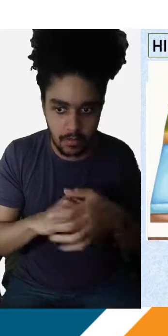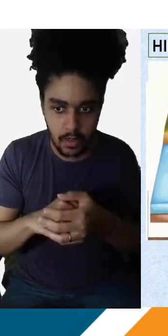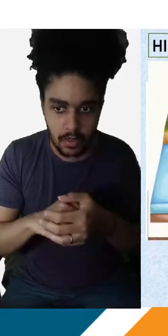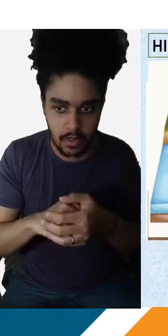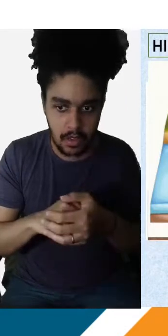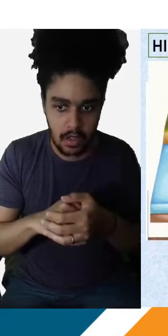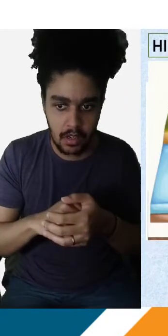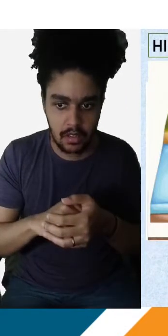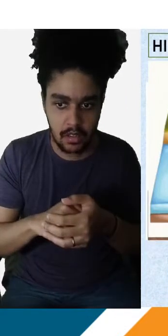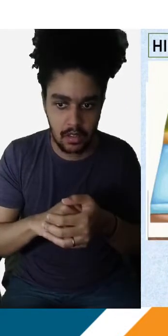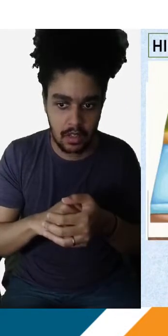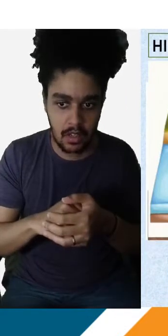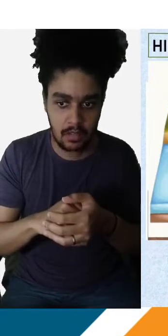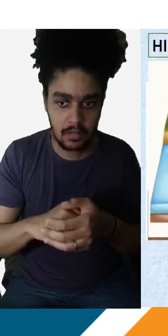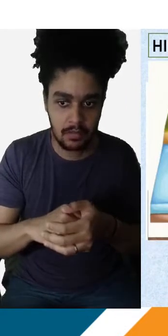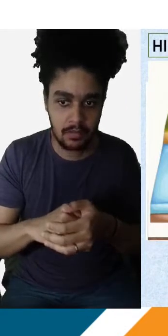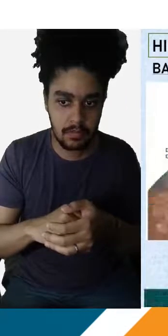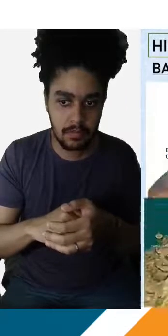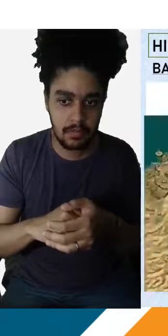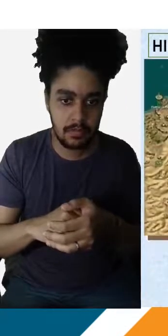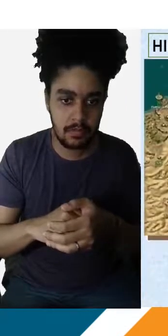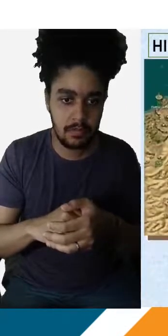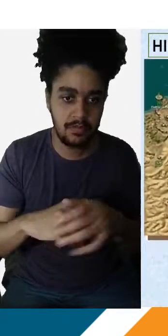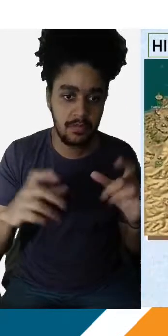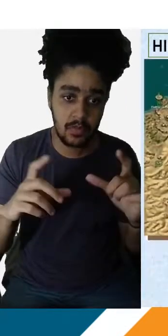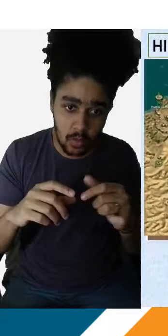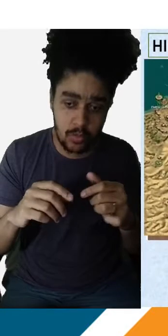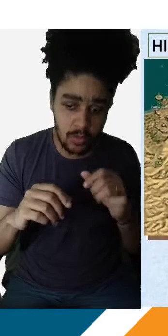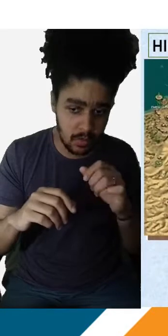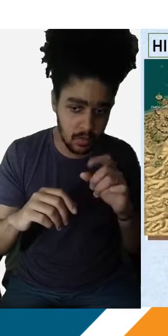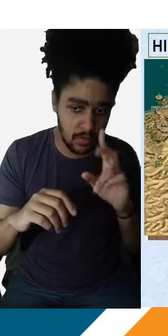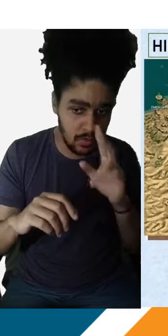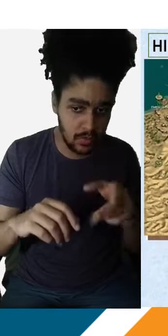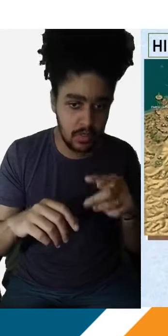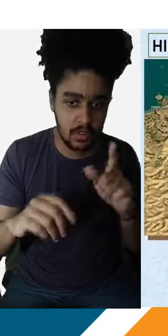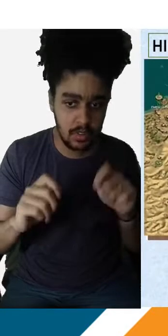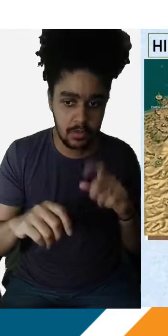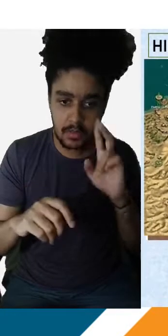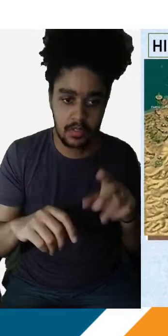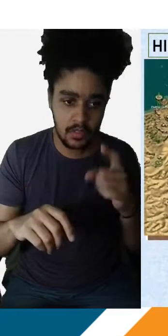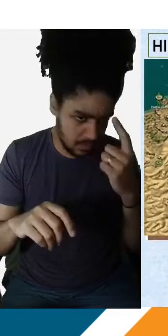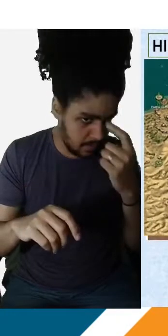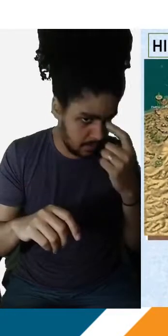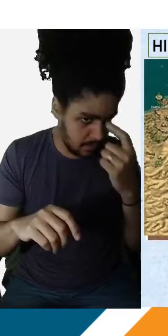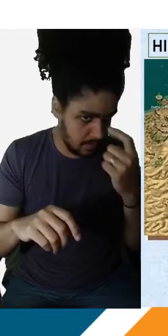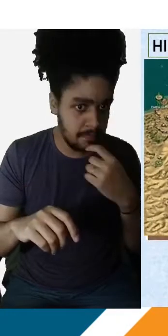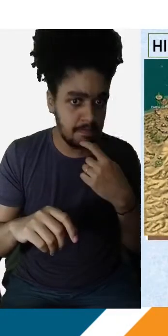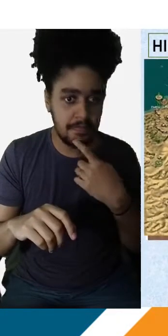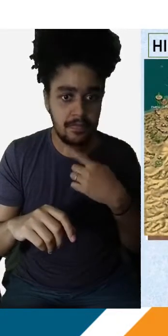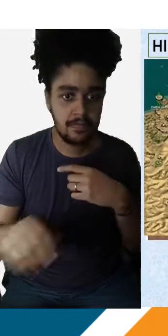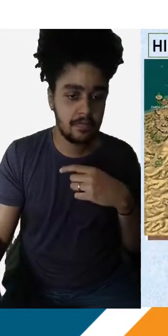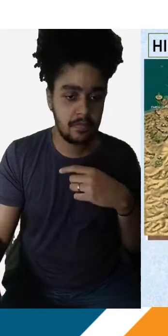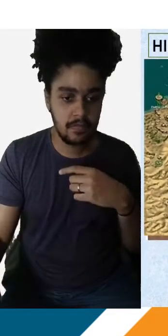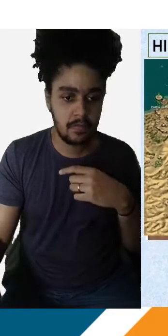menor declividade e menor força. Como a gente pode ver nessa outra imagem, a gente vê as ramificações,